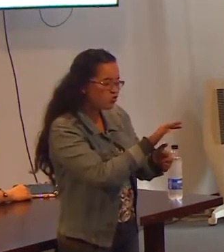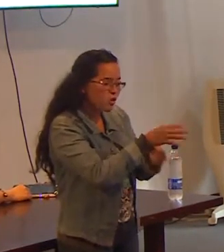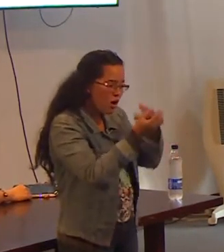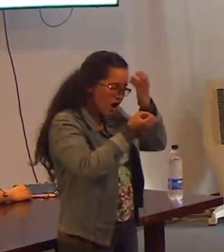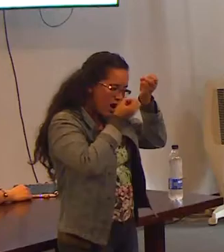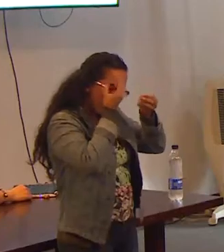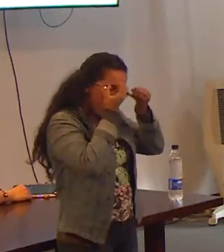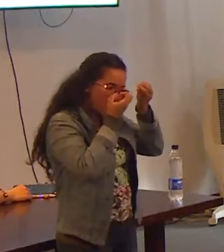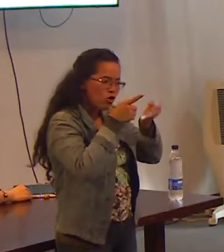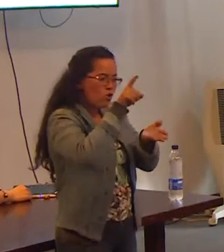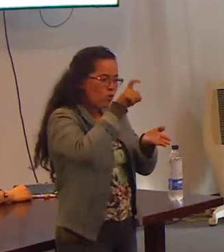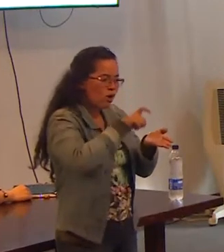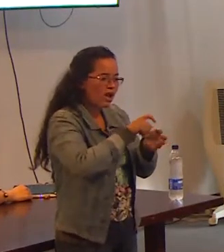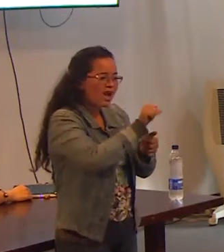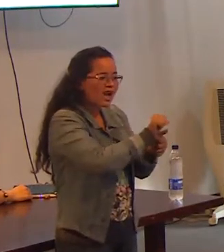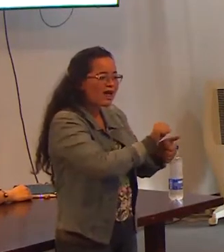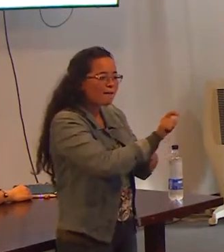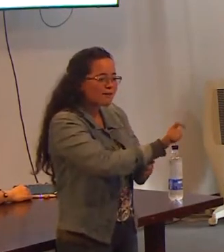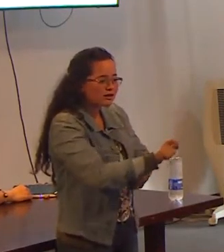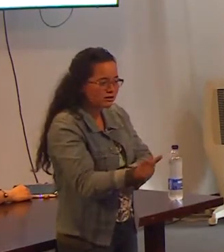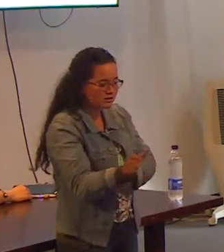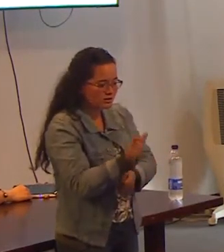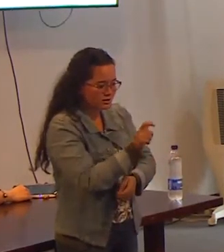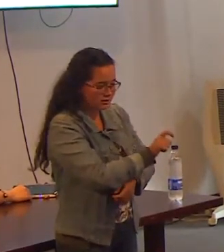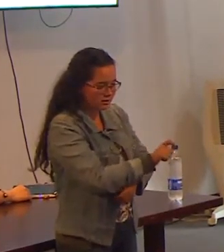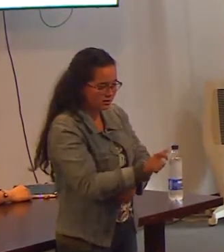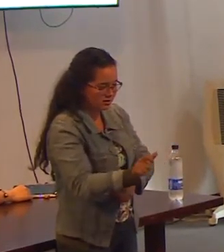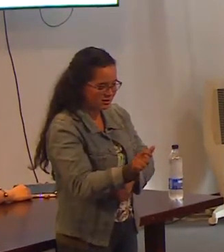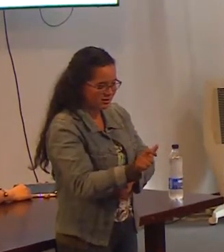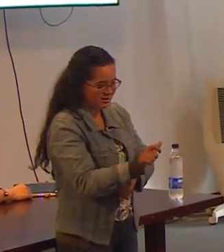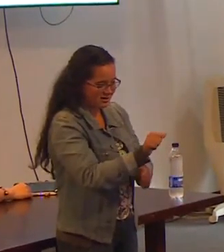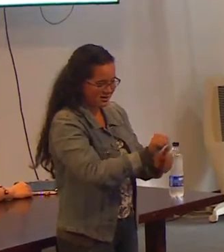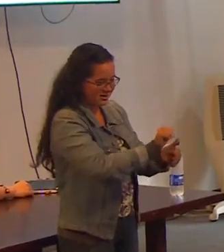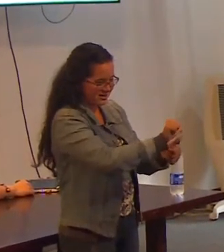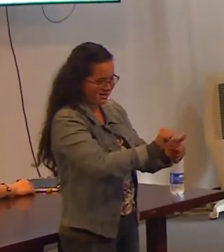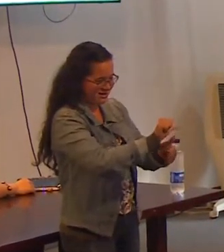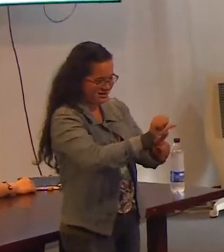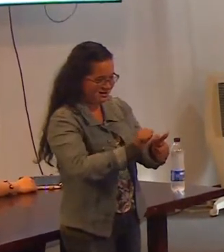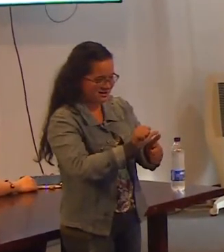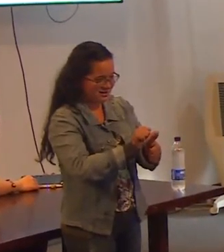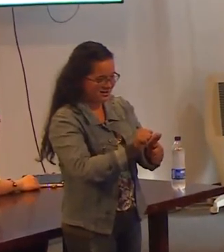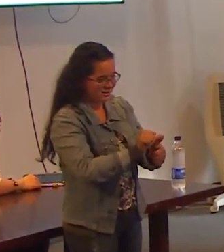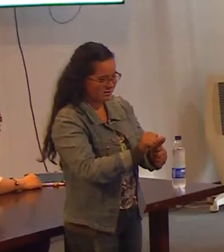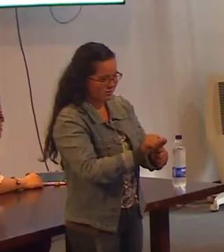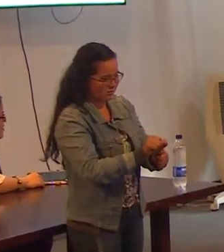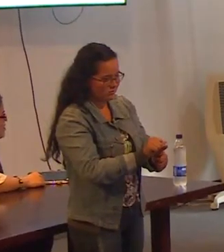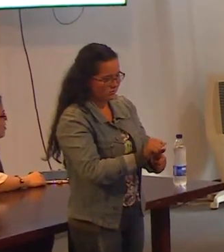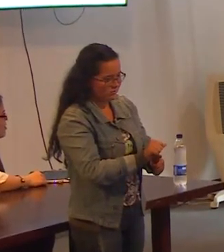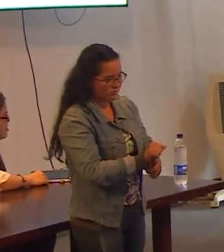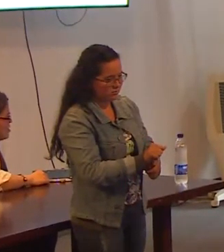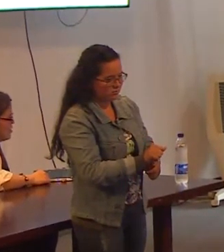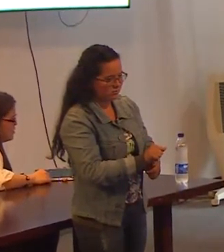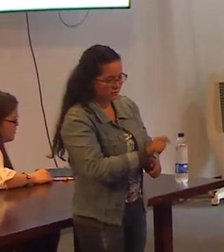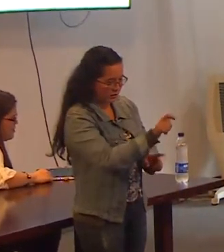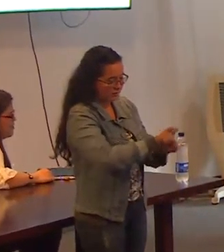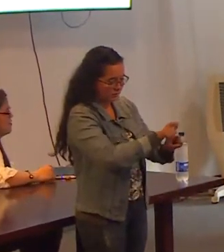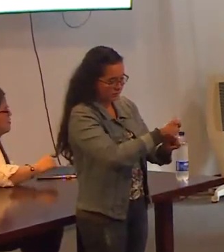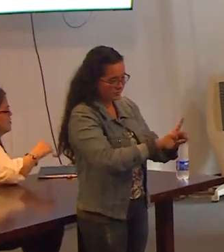que la haga tiene una concepción, porque en ese día que la hizo va a tener unas emociones